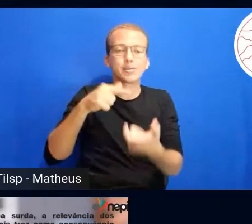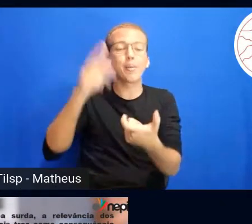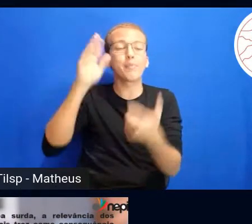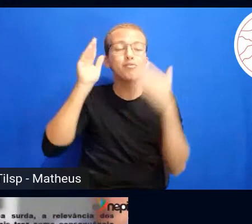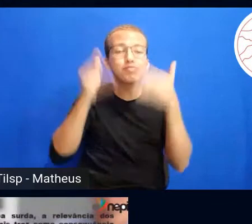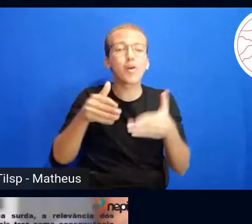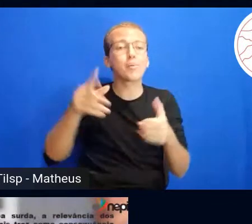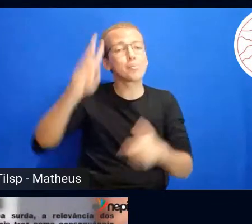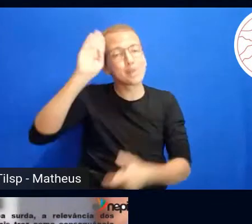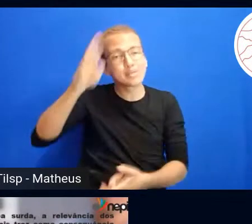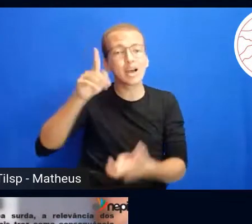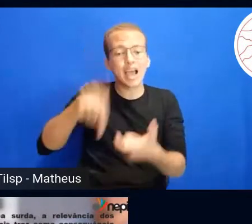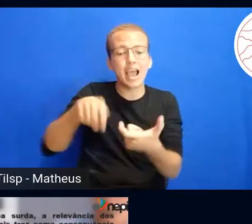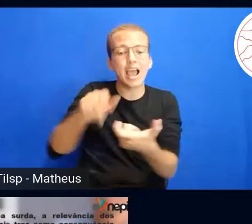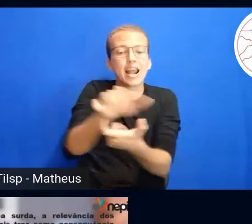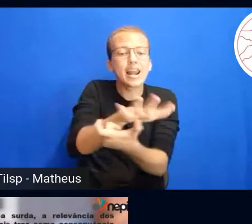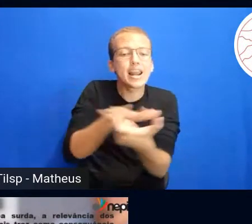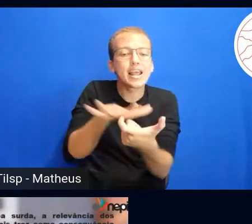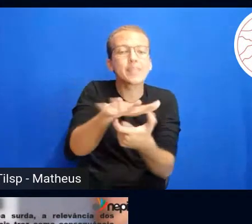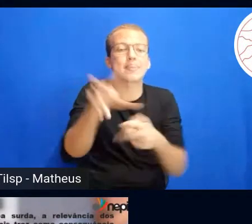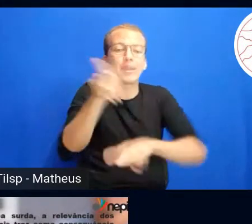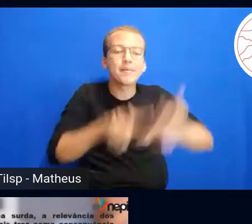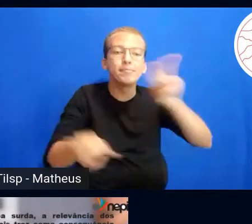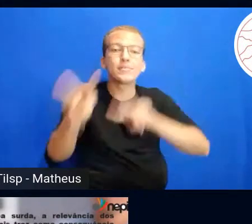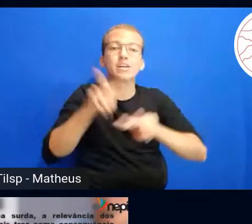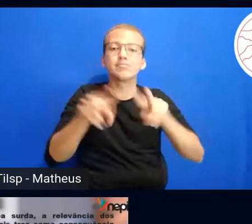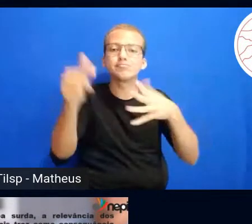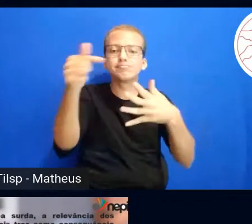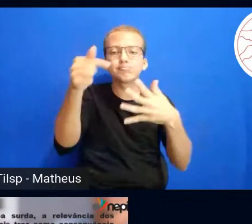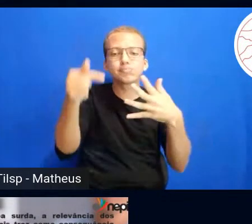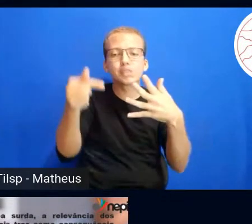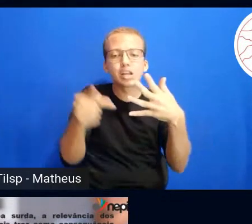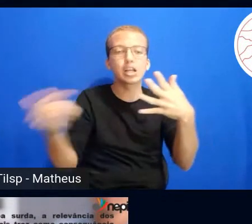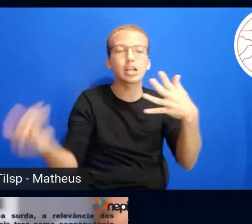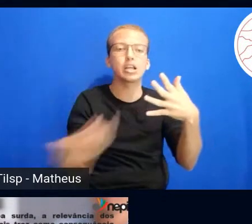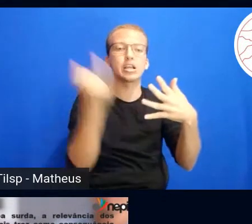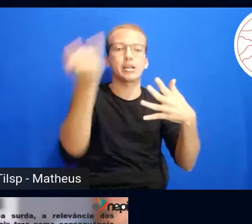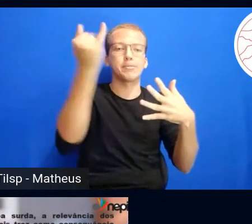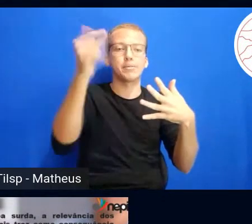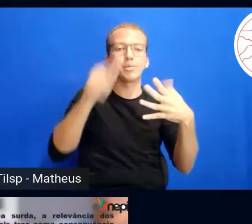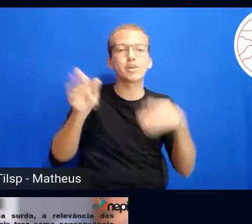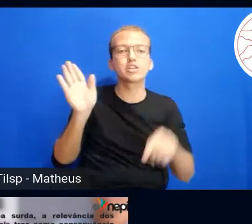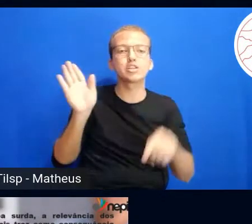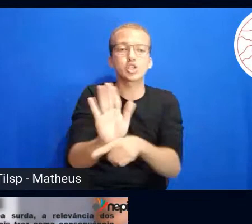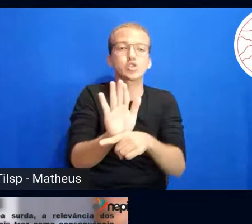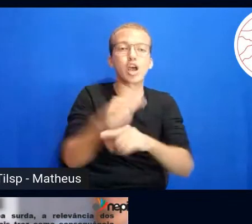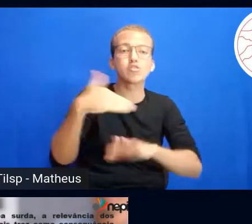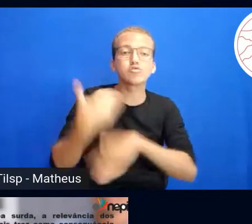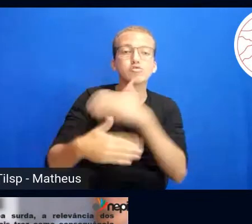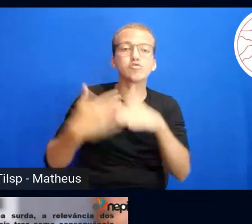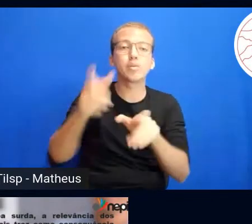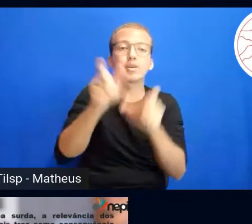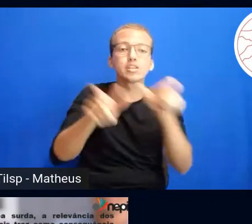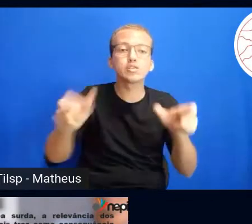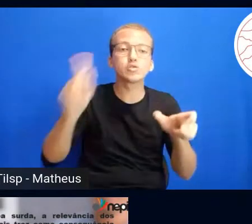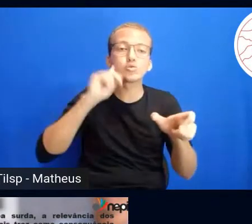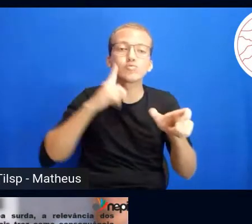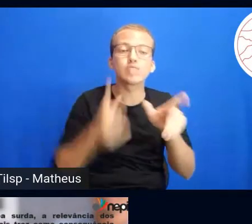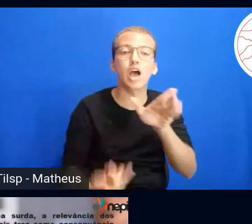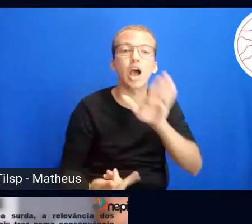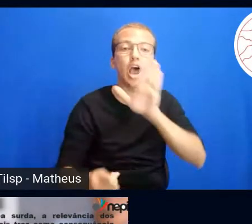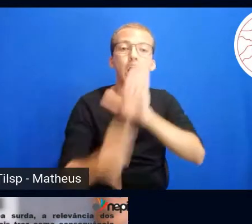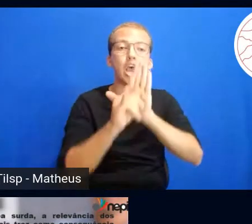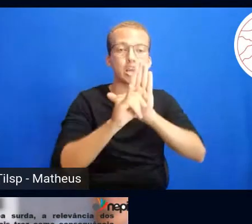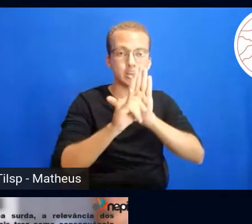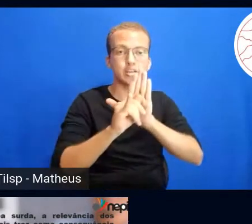artefatos são importantes para criar o ambiente necessário ao desenvolvimento da identidade surda e requerem uso de mecanismos